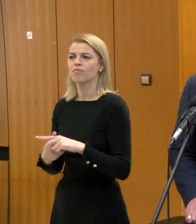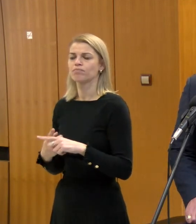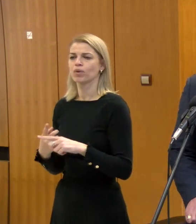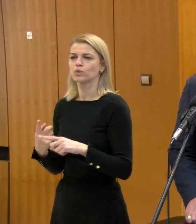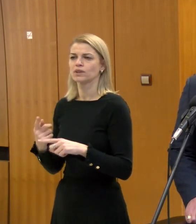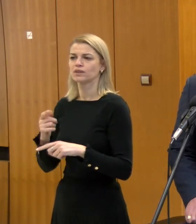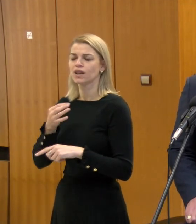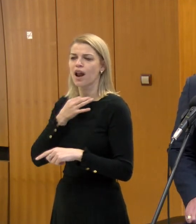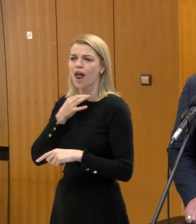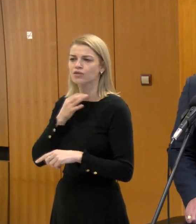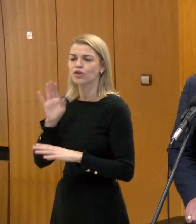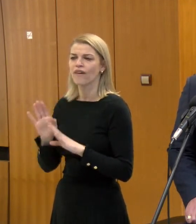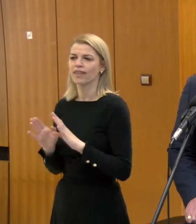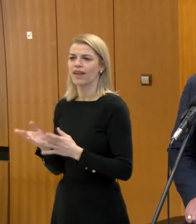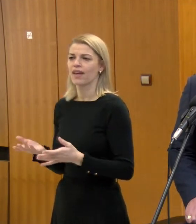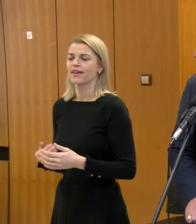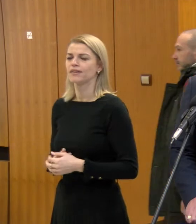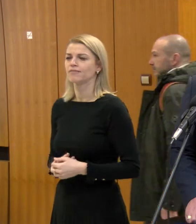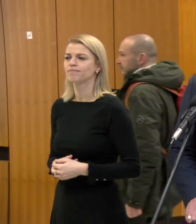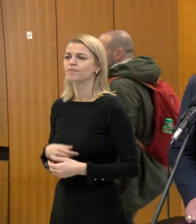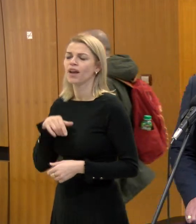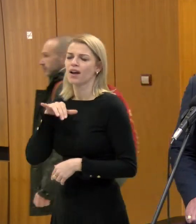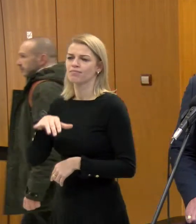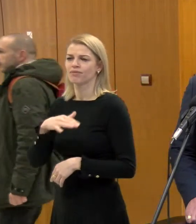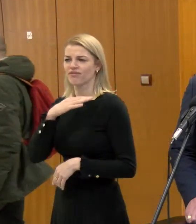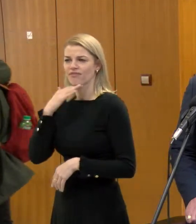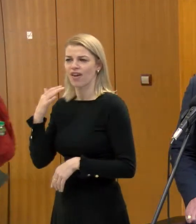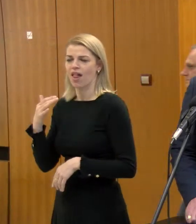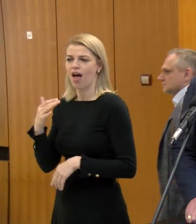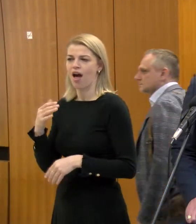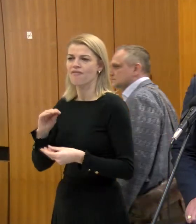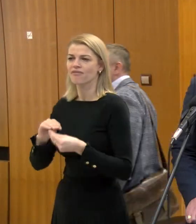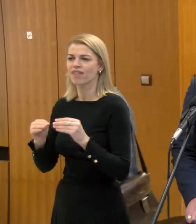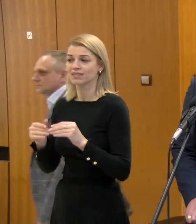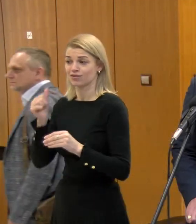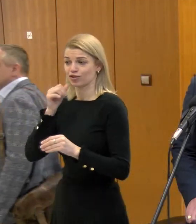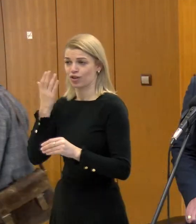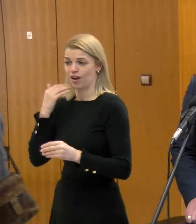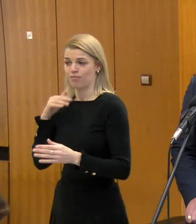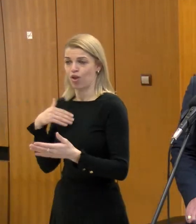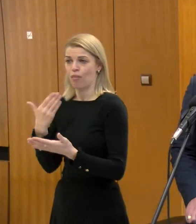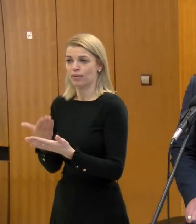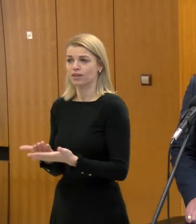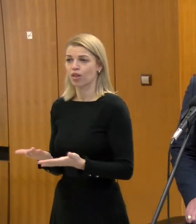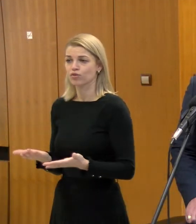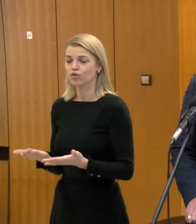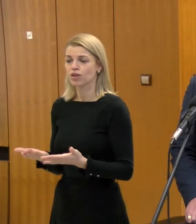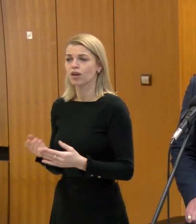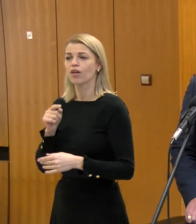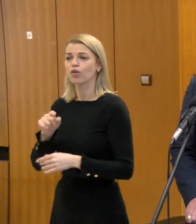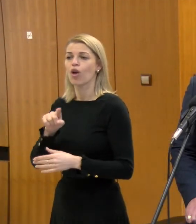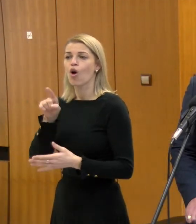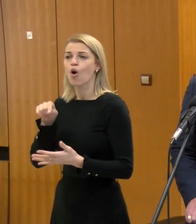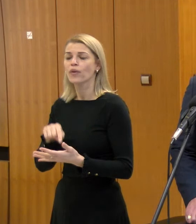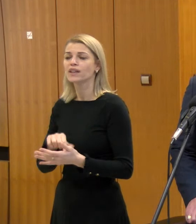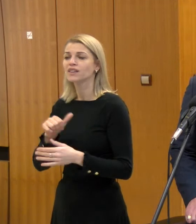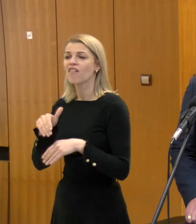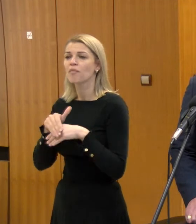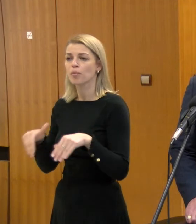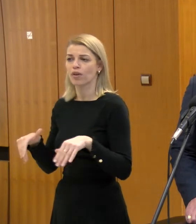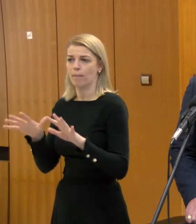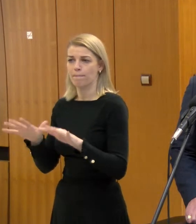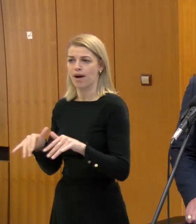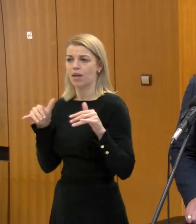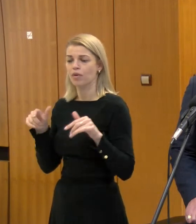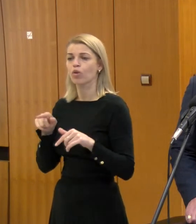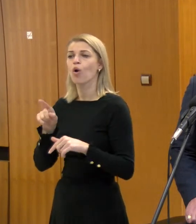Pani redaktorka, je tam veľmi veľa vecí, je to samozrejme, to myslím, včera to bolo predložené. Je to otázka v prvom rade parlamentu,